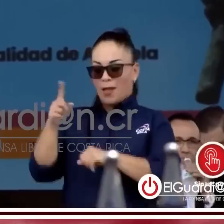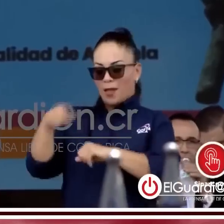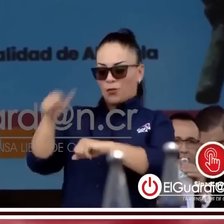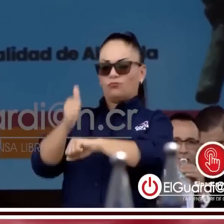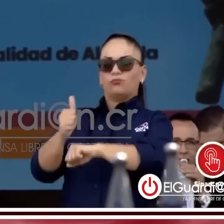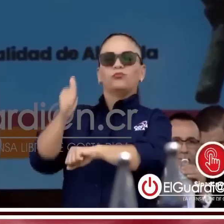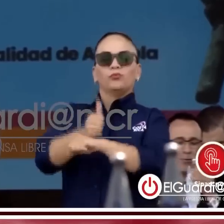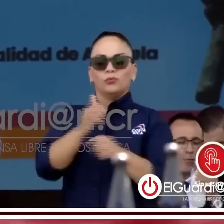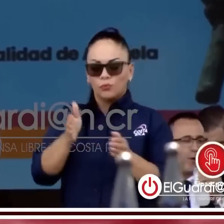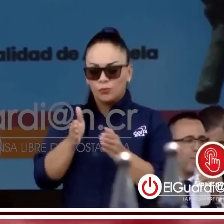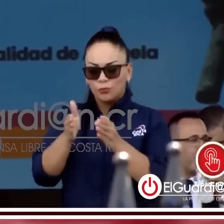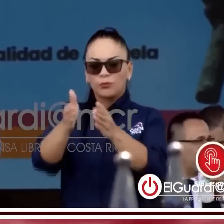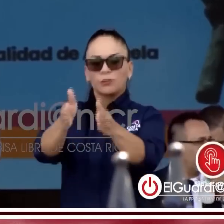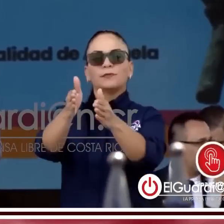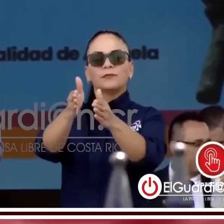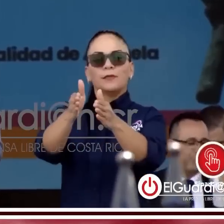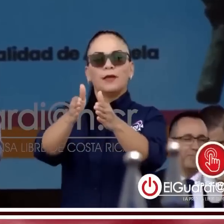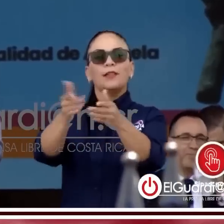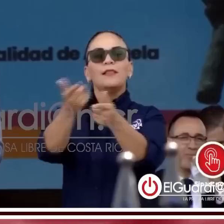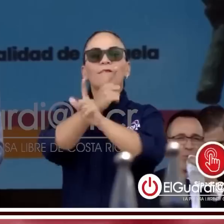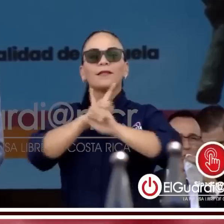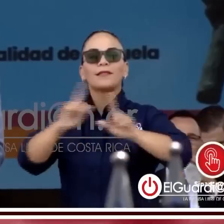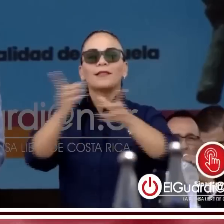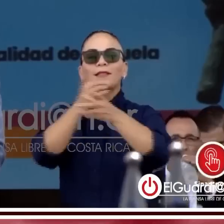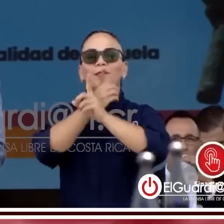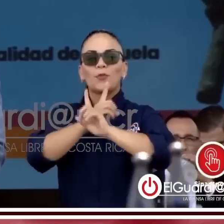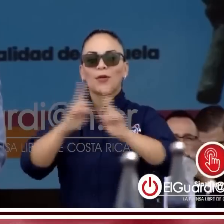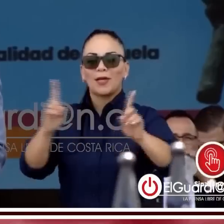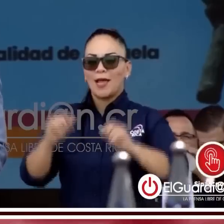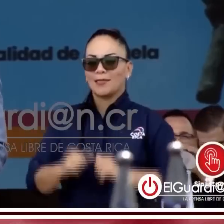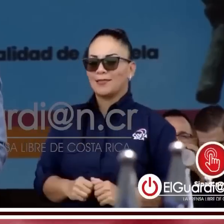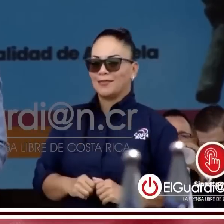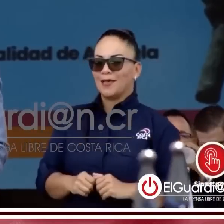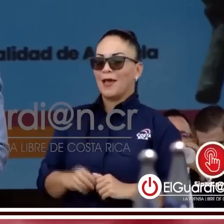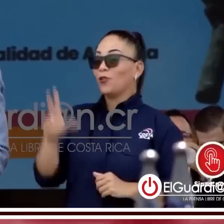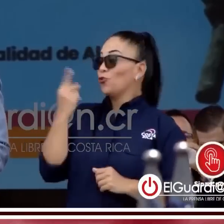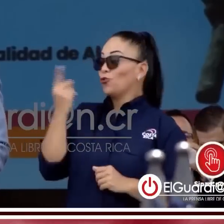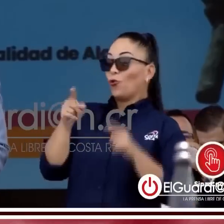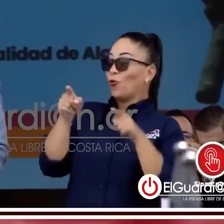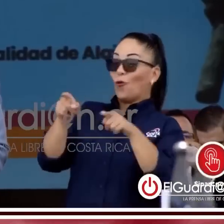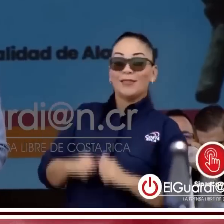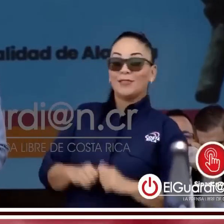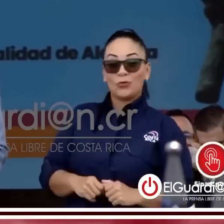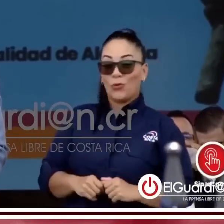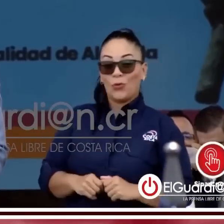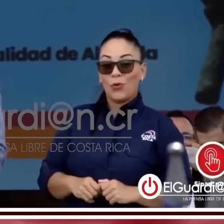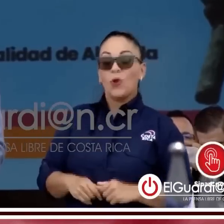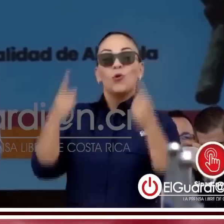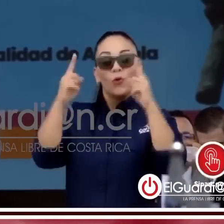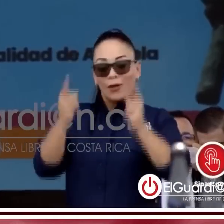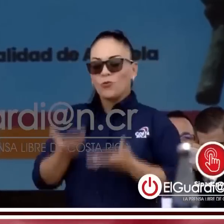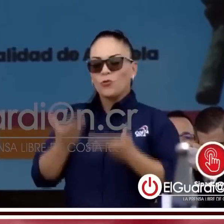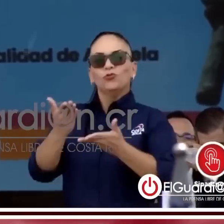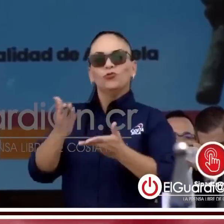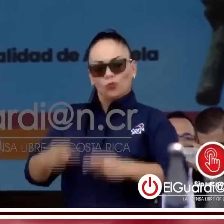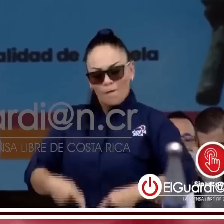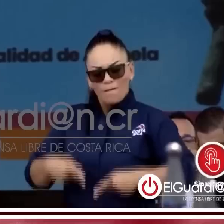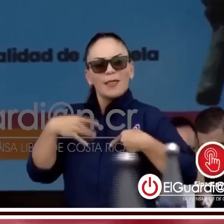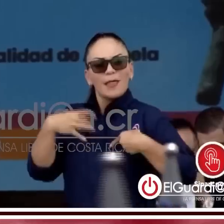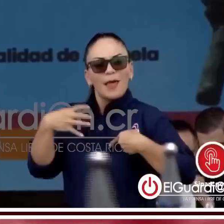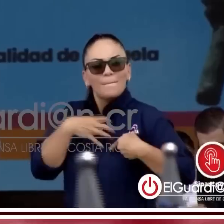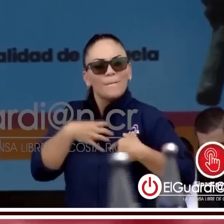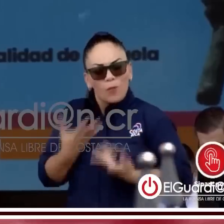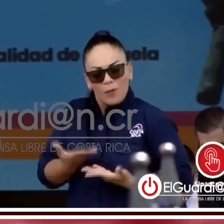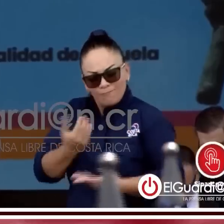la libertad y de la democracia, pero no solo eso, dar su vida por